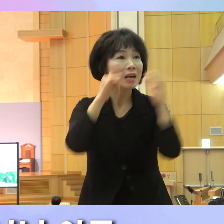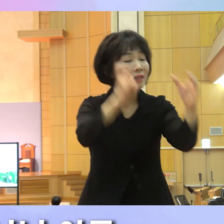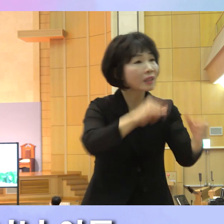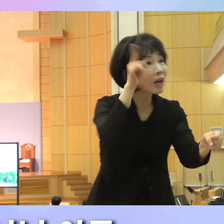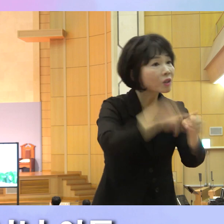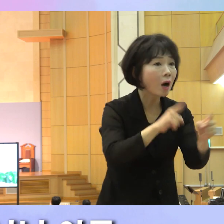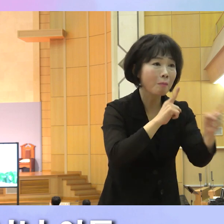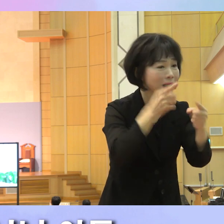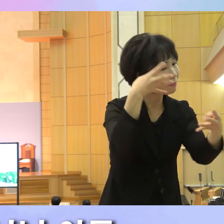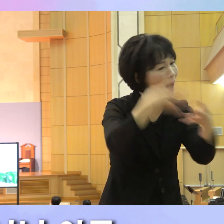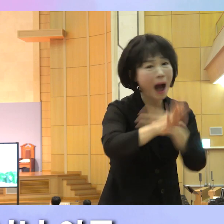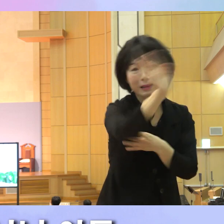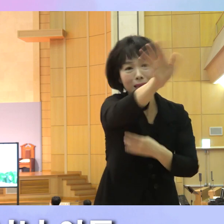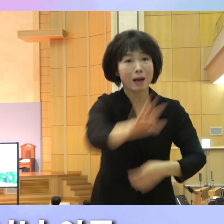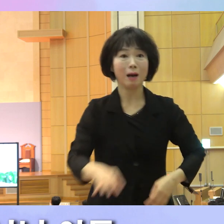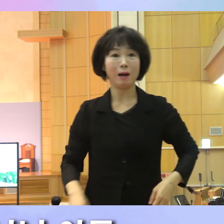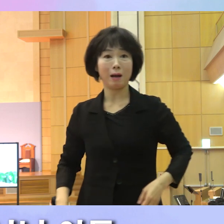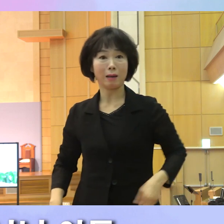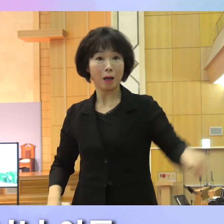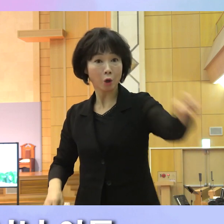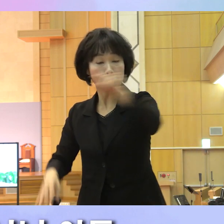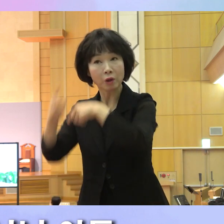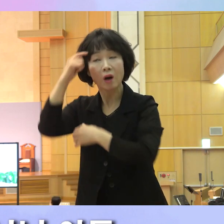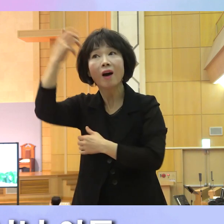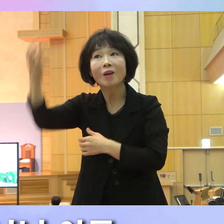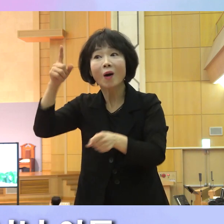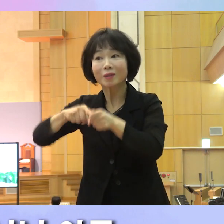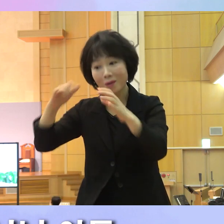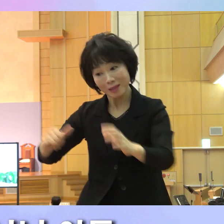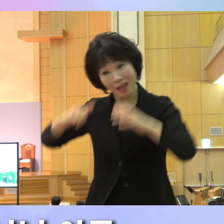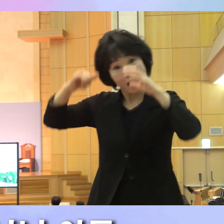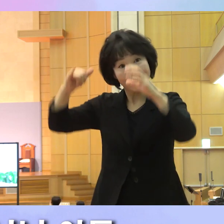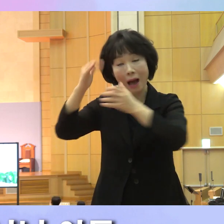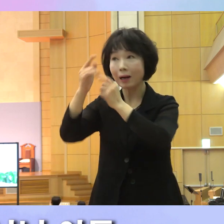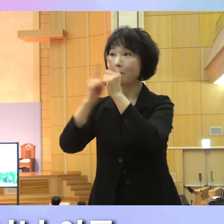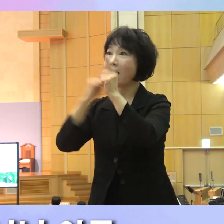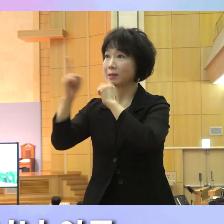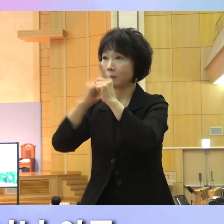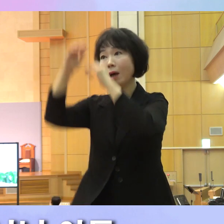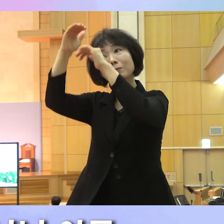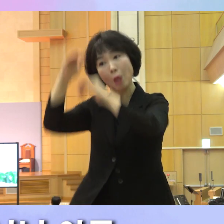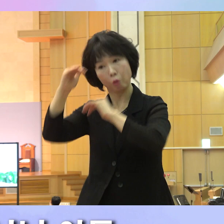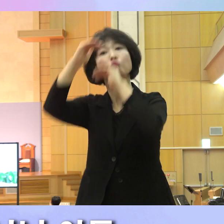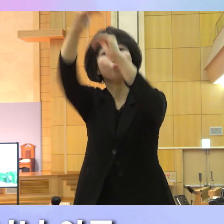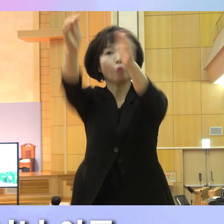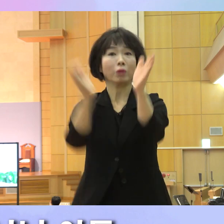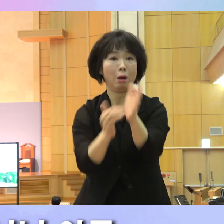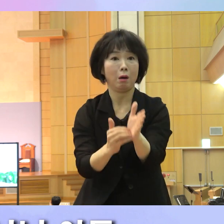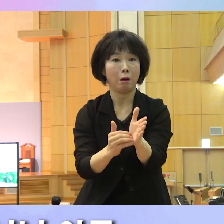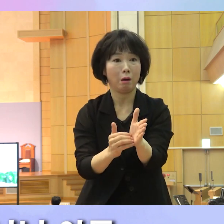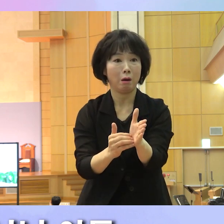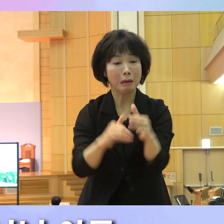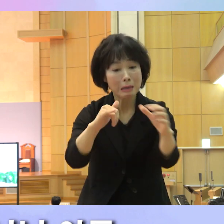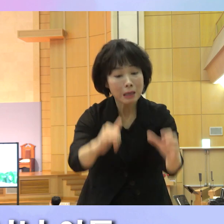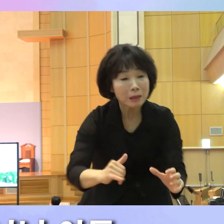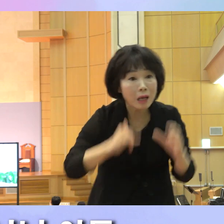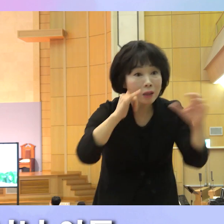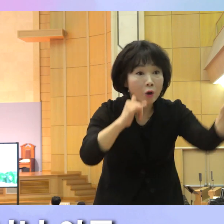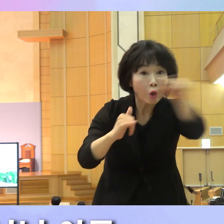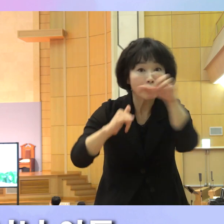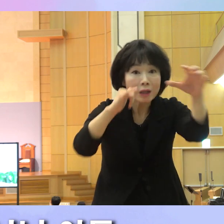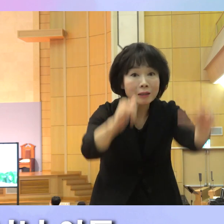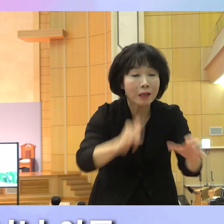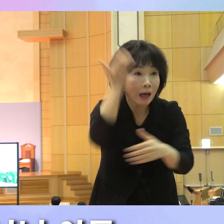세상적인 말이면 모르겠는데 영적 세계의 하나님의 말씀이기 때문에 세상적인 지식을